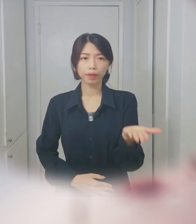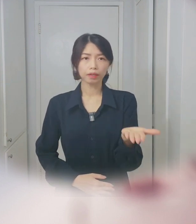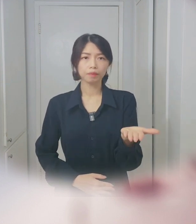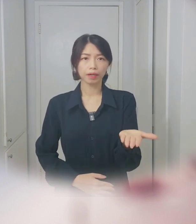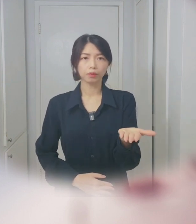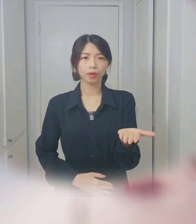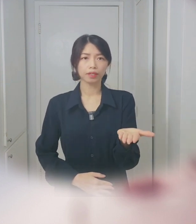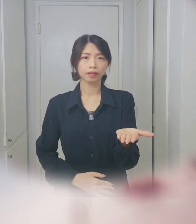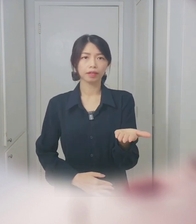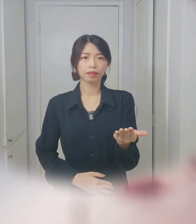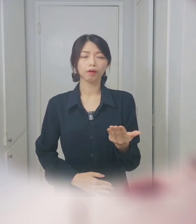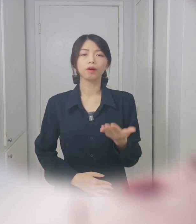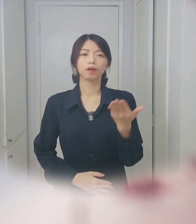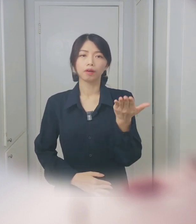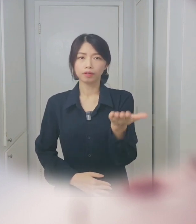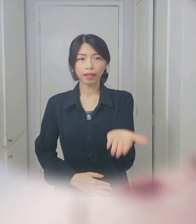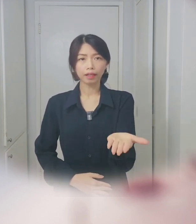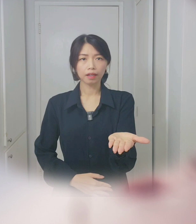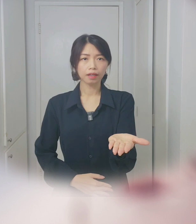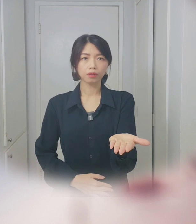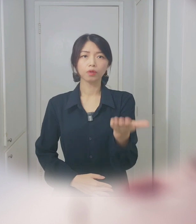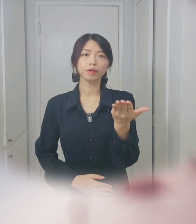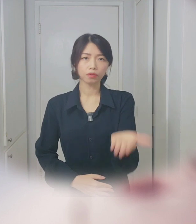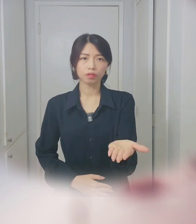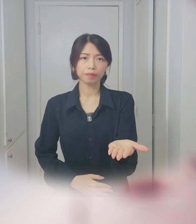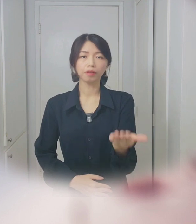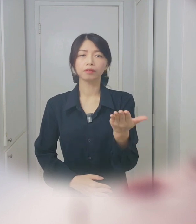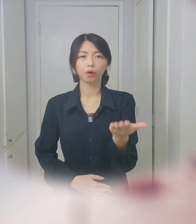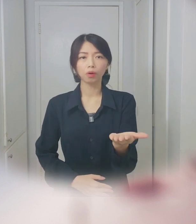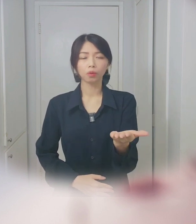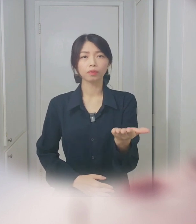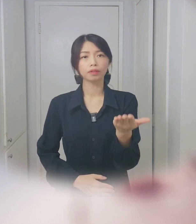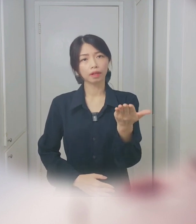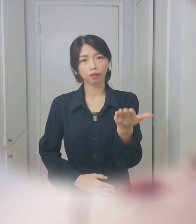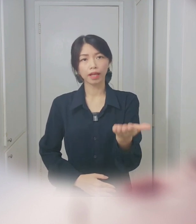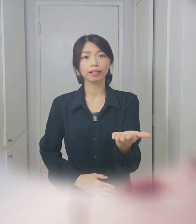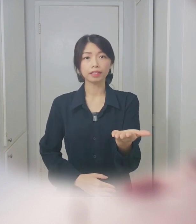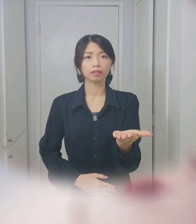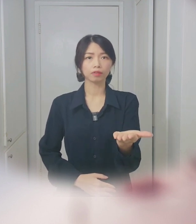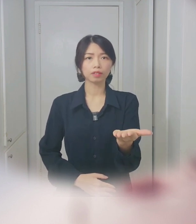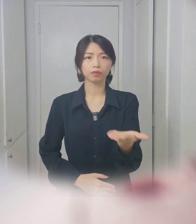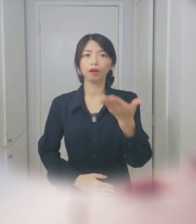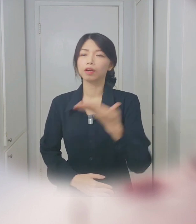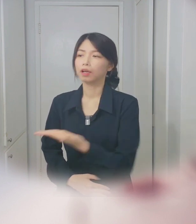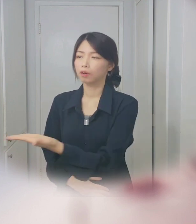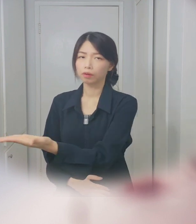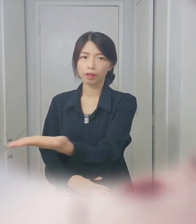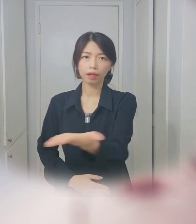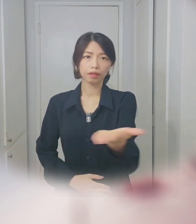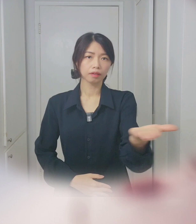손바닥을 밖으로 한 이 상태에서 상대를 향해서 손을 펼쳐주시면 너 혹은 당신 이런 뜻이고요.